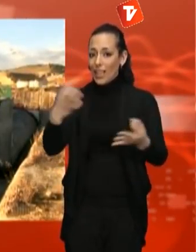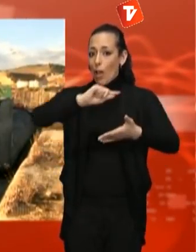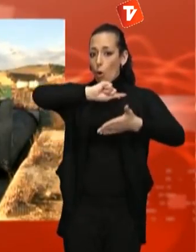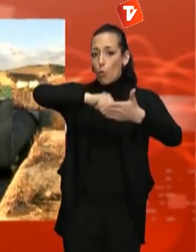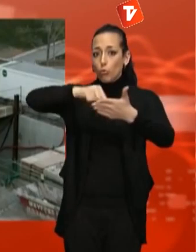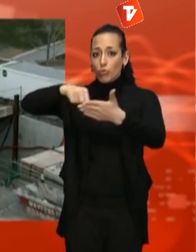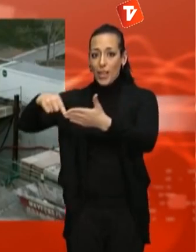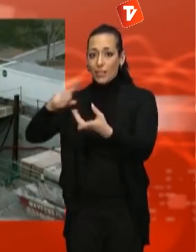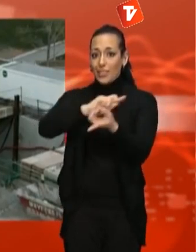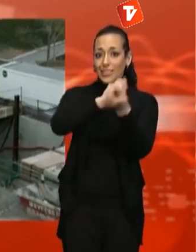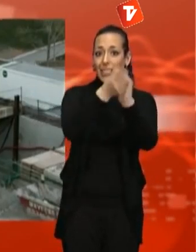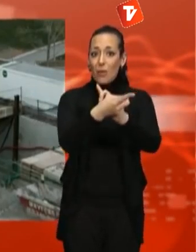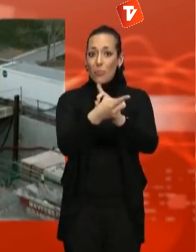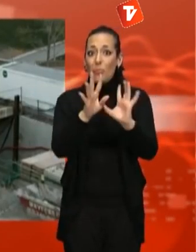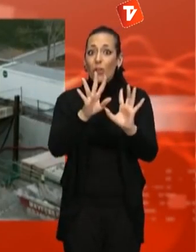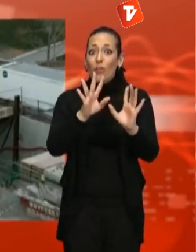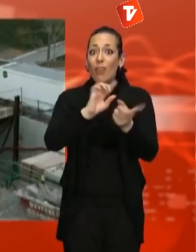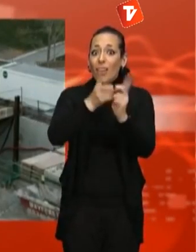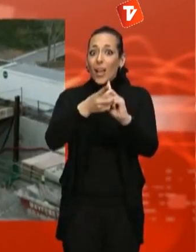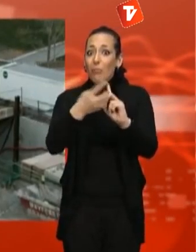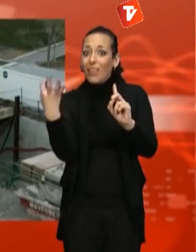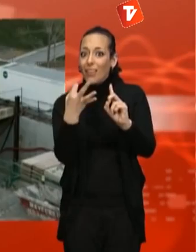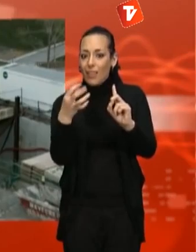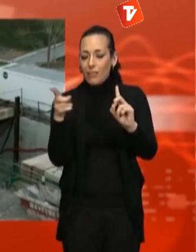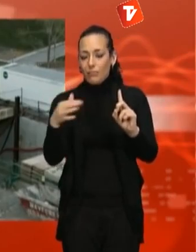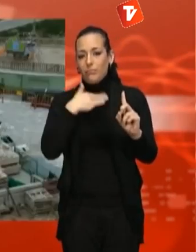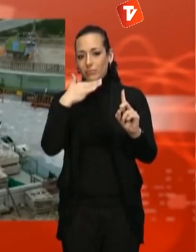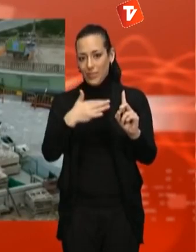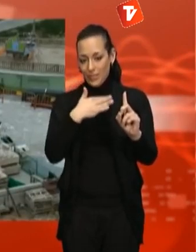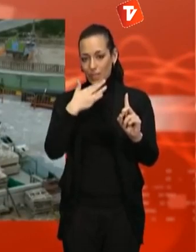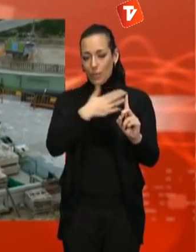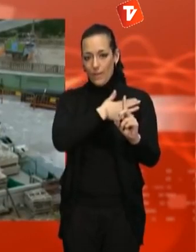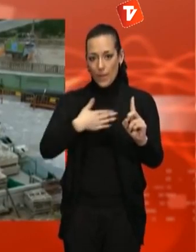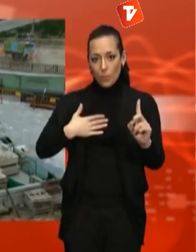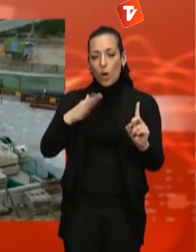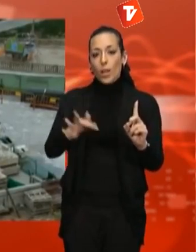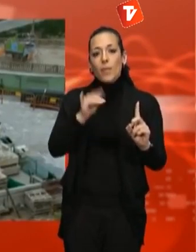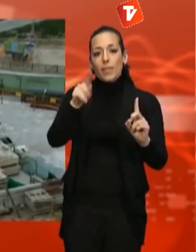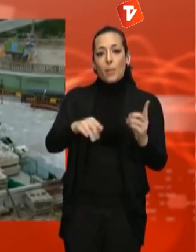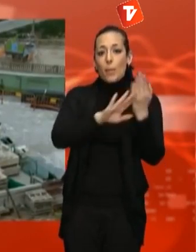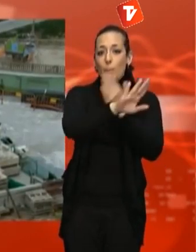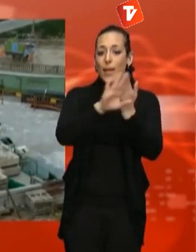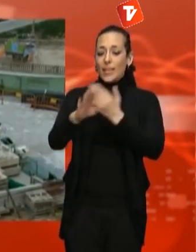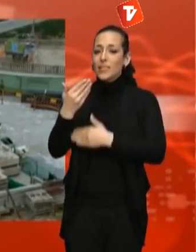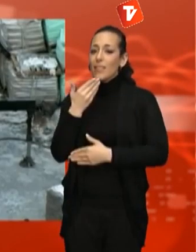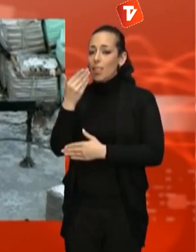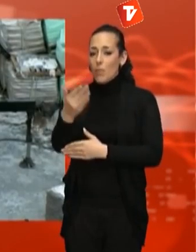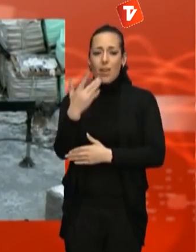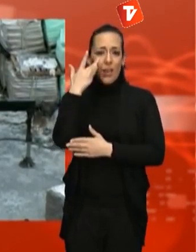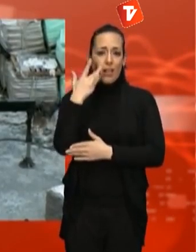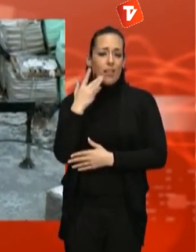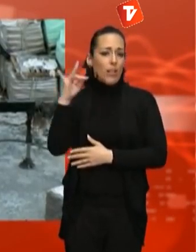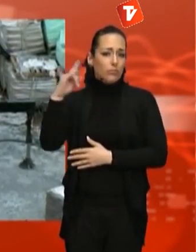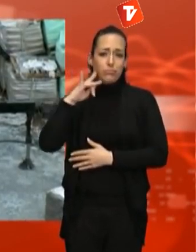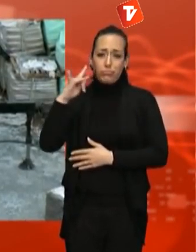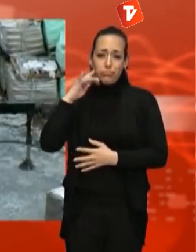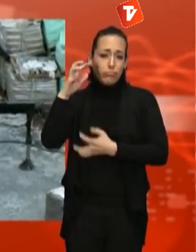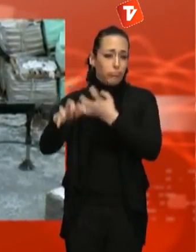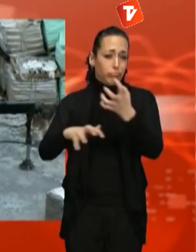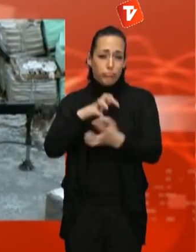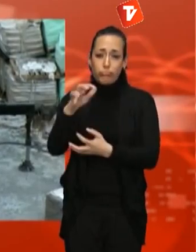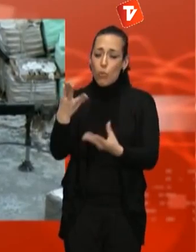canviarà. En aquest sentit, els veïns volen tenir garantida la seguretat i la insonorització. També proposen l'obertura de l'aparcament de l'Avinguda